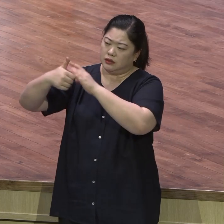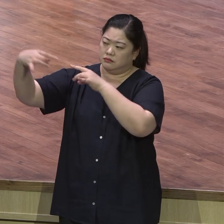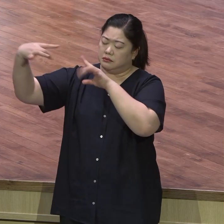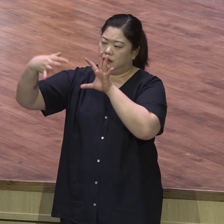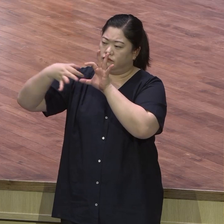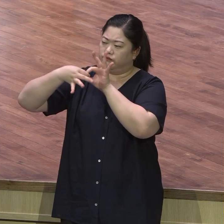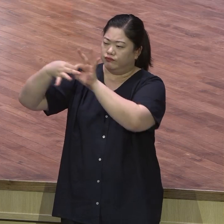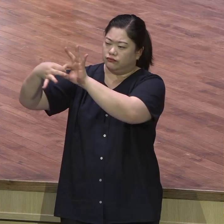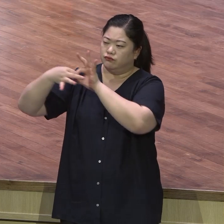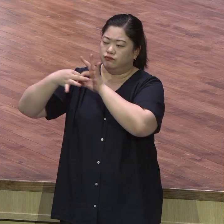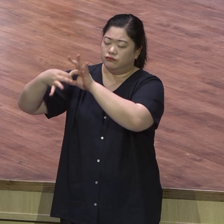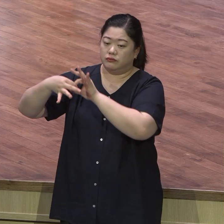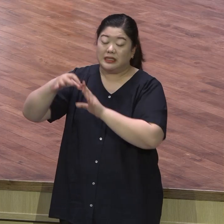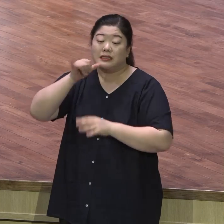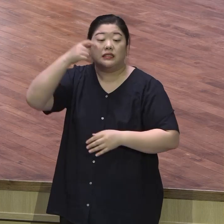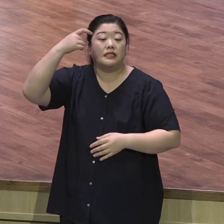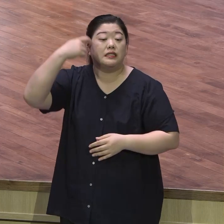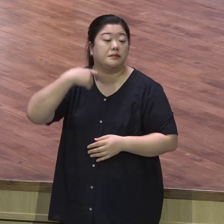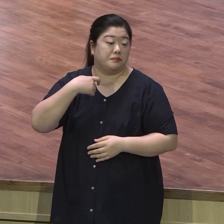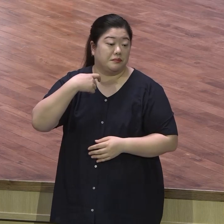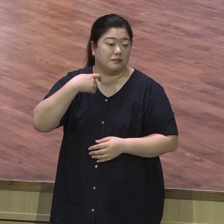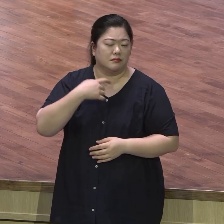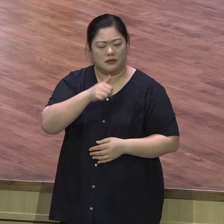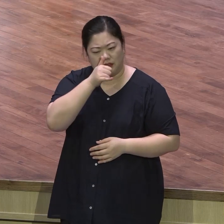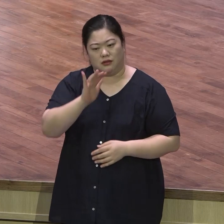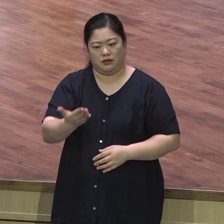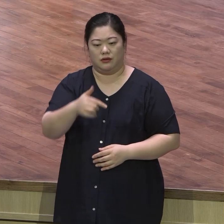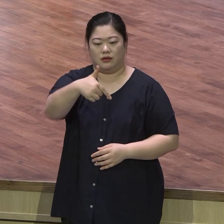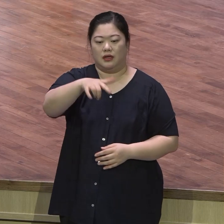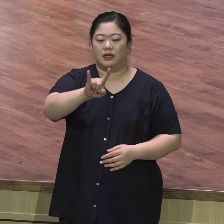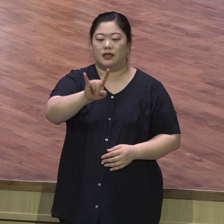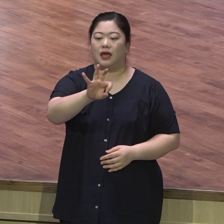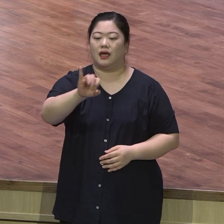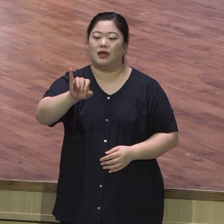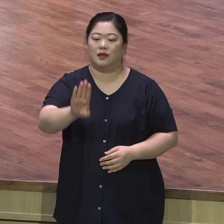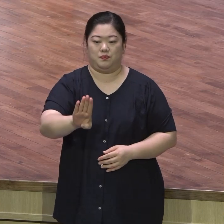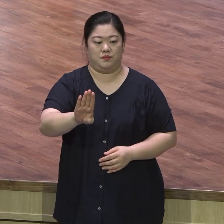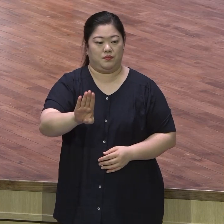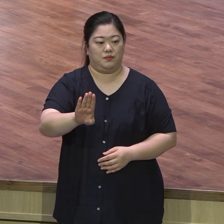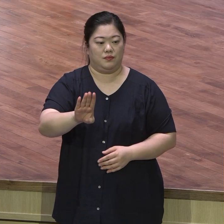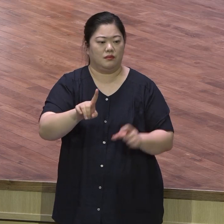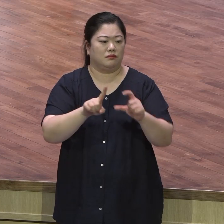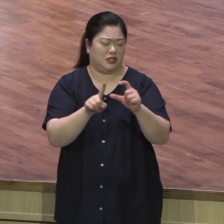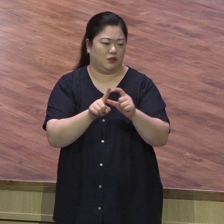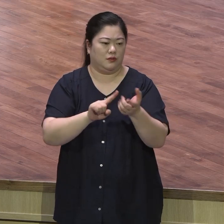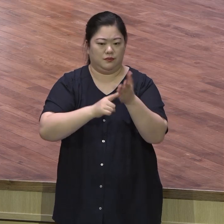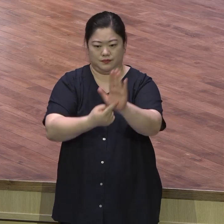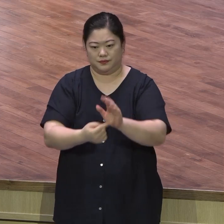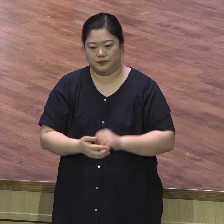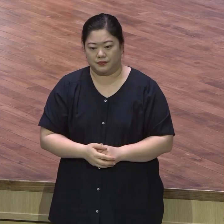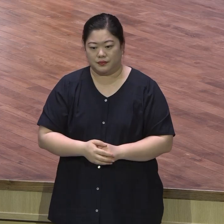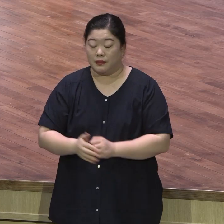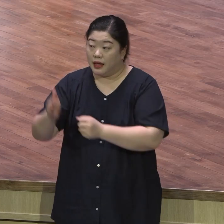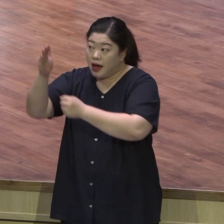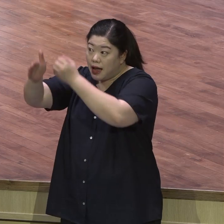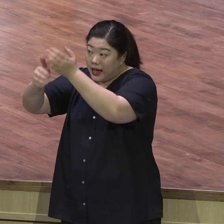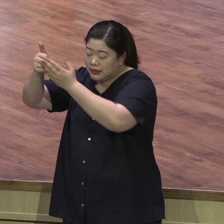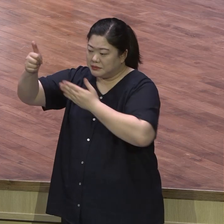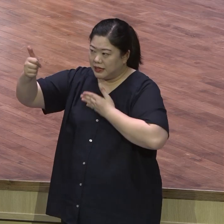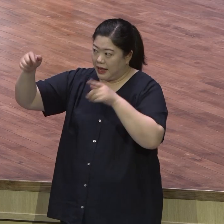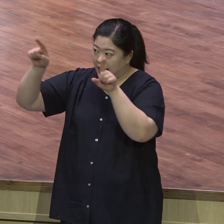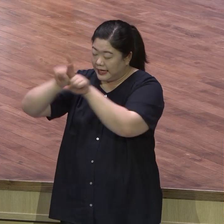개입한다는 말 아시죠? 아주 중요한 말이에요. 하나님이 내 인생에 개입하신다 이 믿음은요.